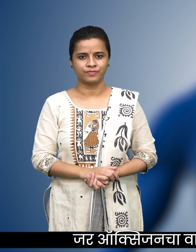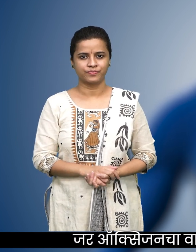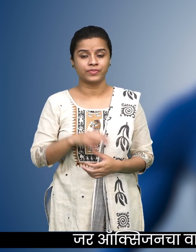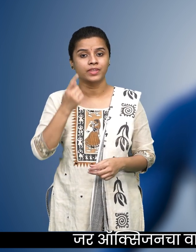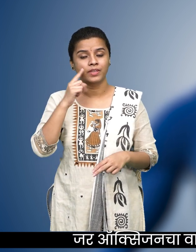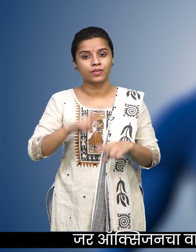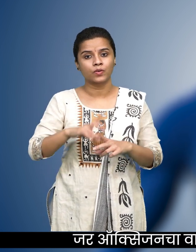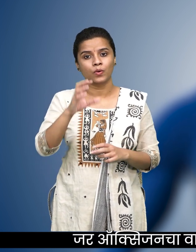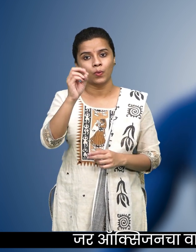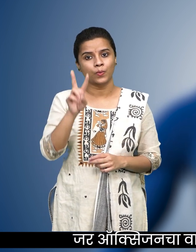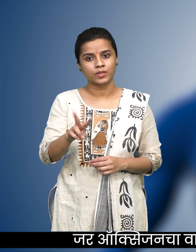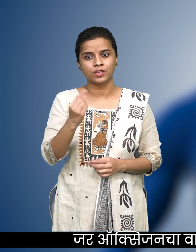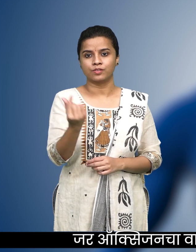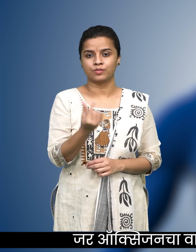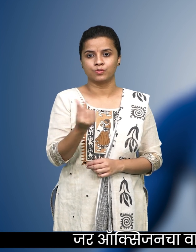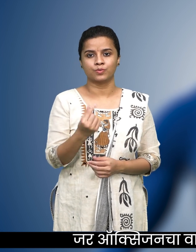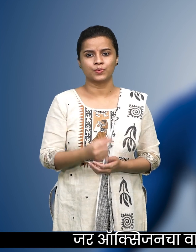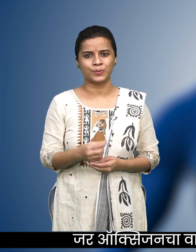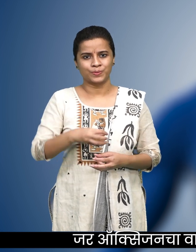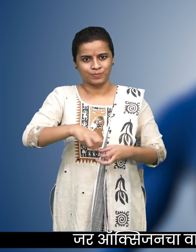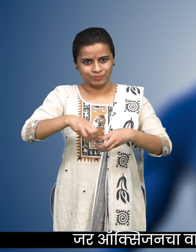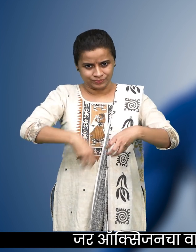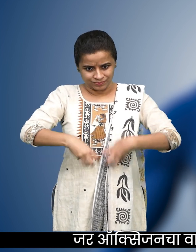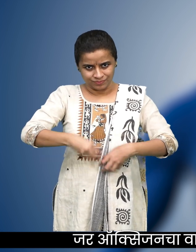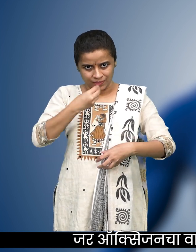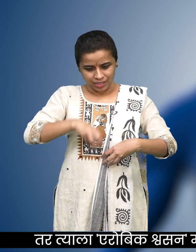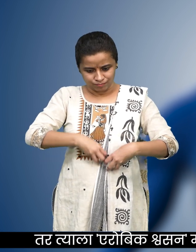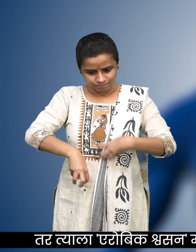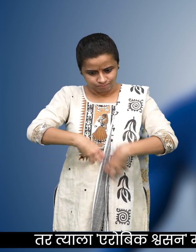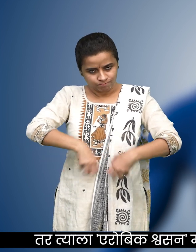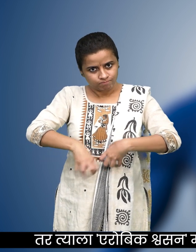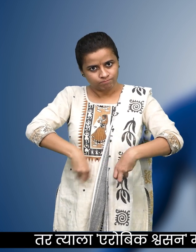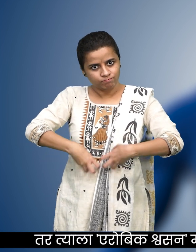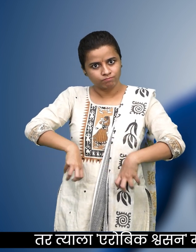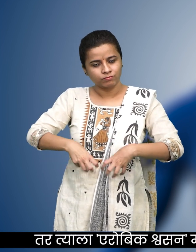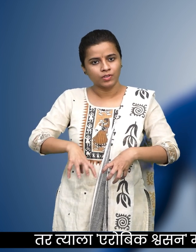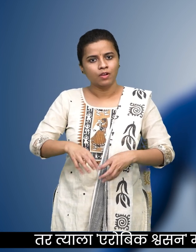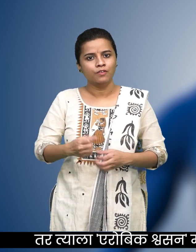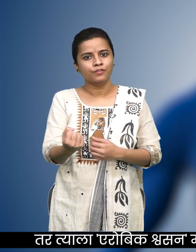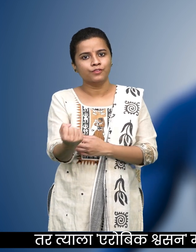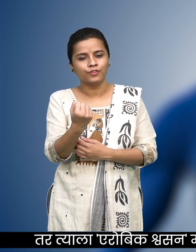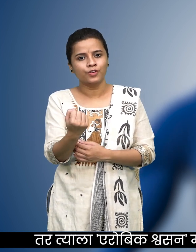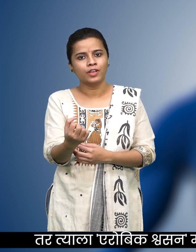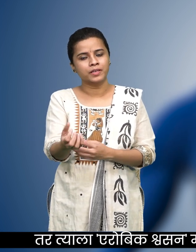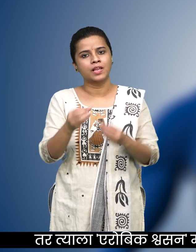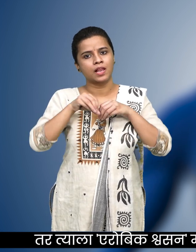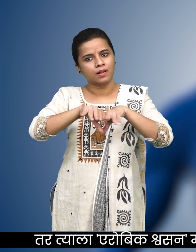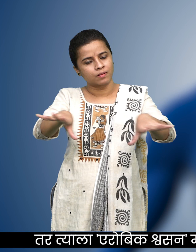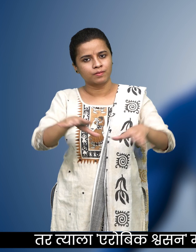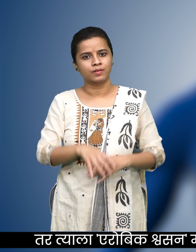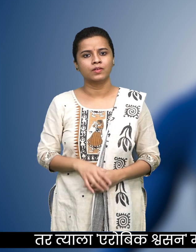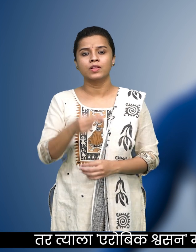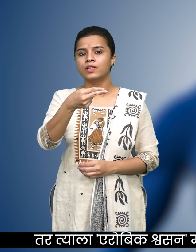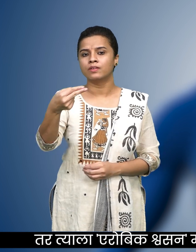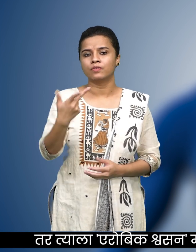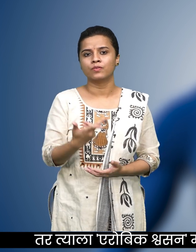जर ऑक्सिजनचा वापर ऊर्जा मुक्तीसाठी अन्न तोडण्यासाठी केला असेल तर त्याला एरोबिक श्वसन म्हणतात, नाहीतर त्याला